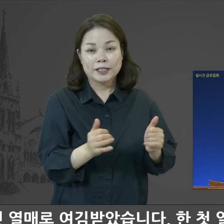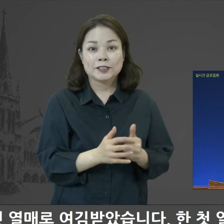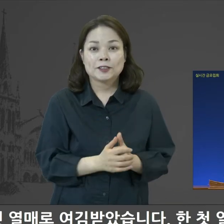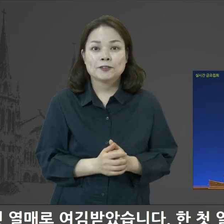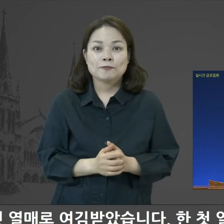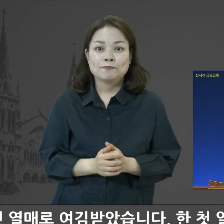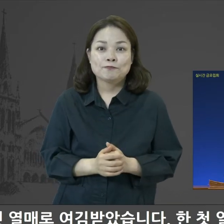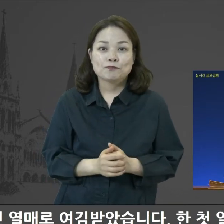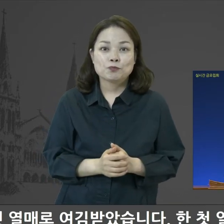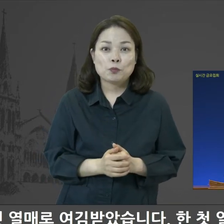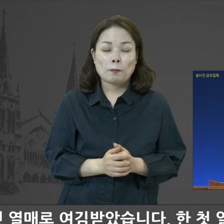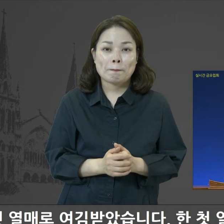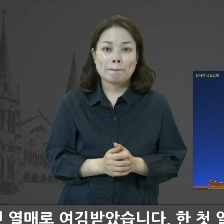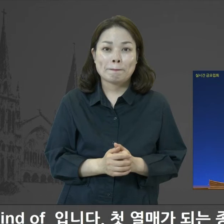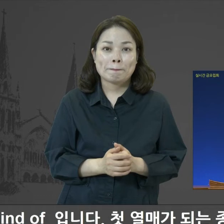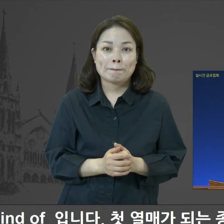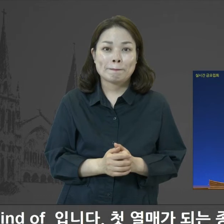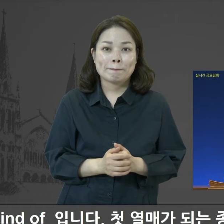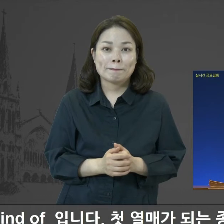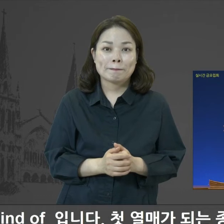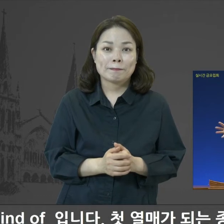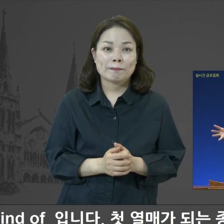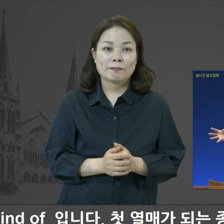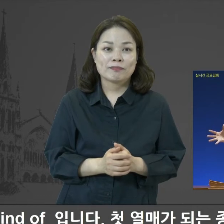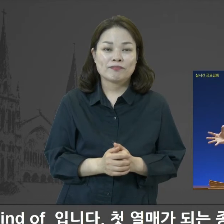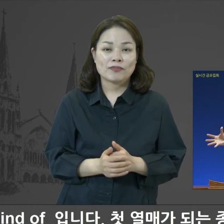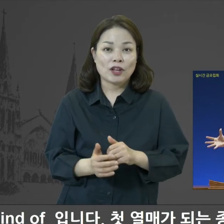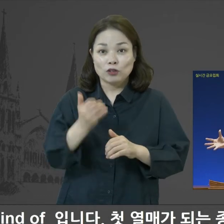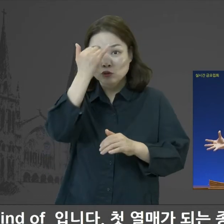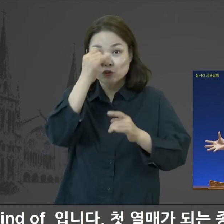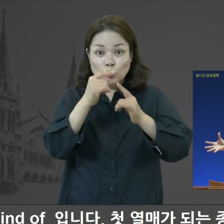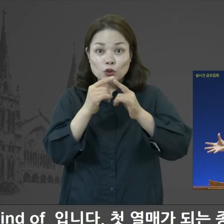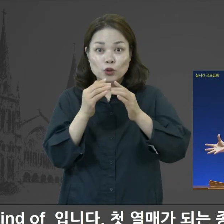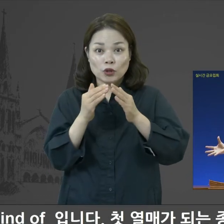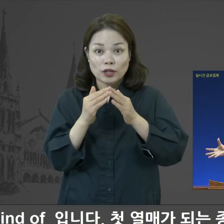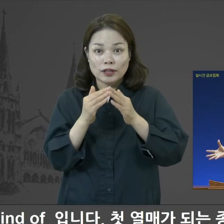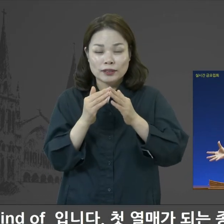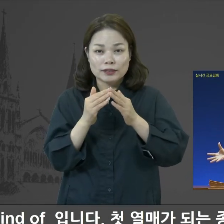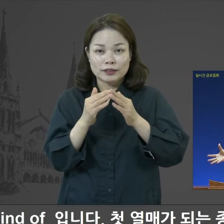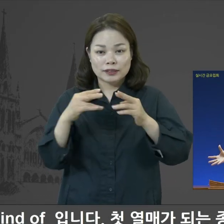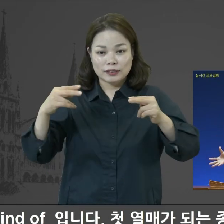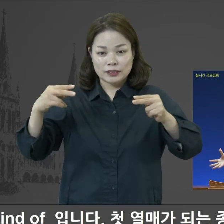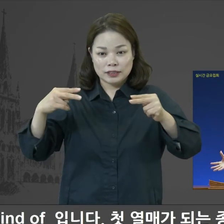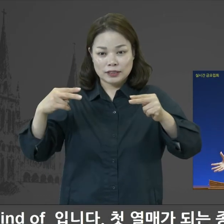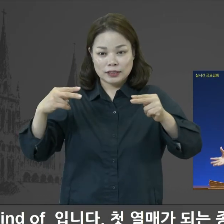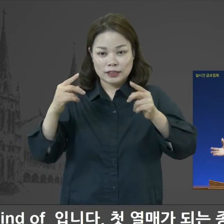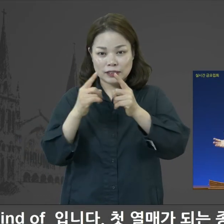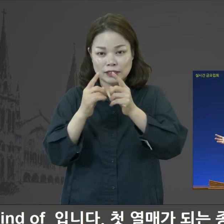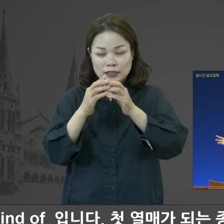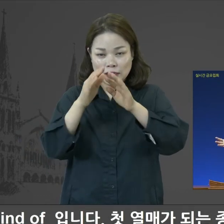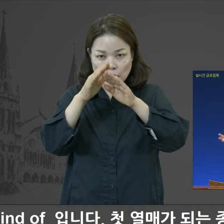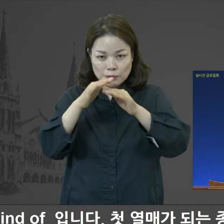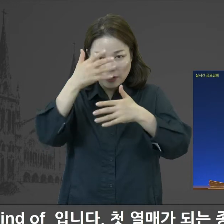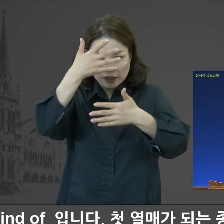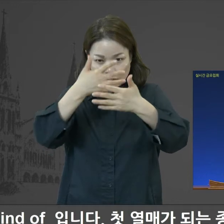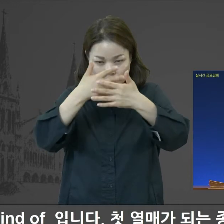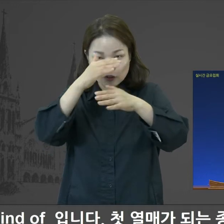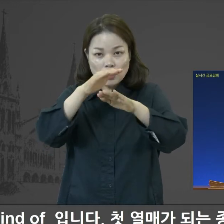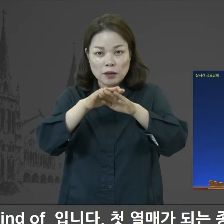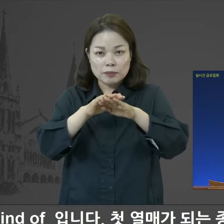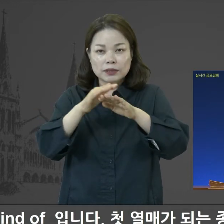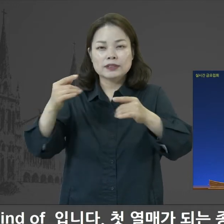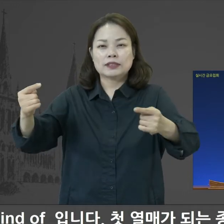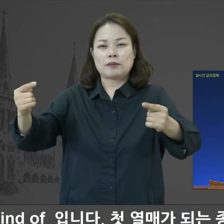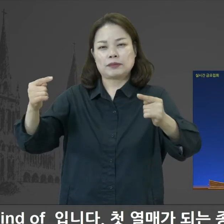겁니다. 그러니까 여기 우리 충영교회 오늘 이 대면 예배 드리시는 분들, 또 비대면으로 이 자리에